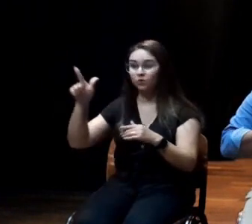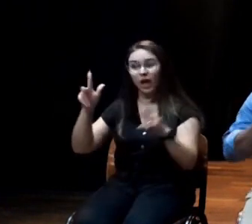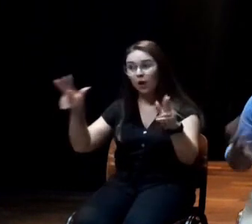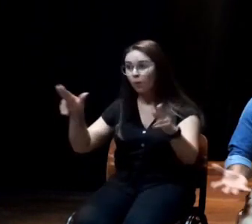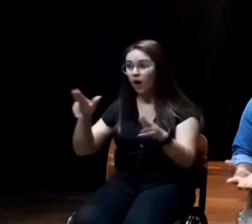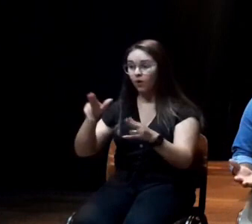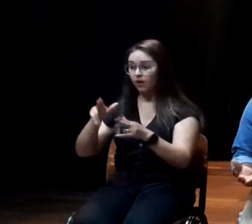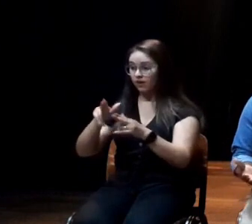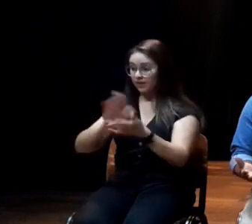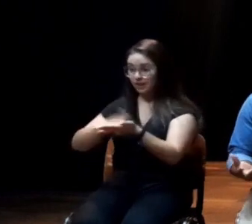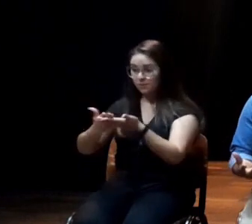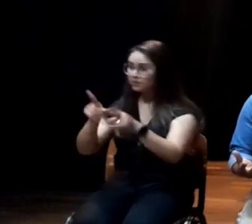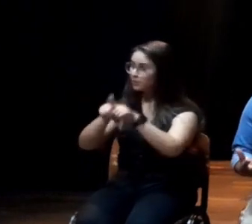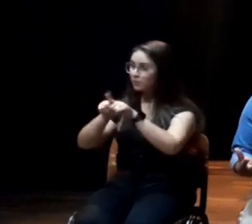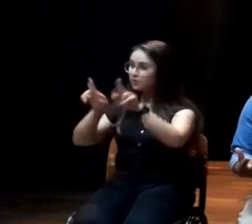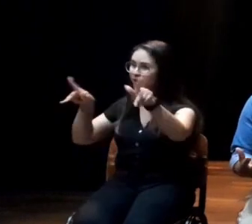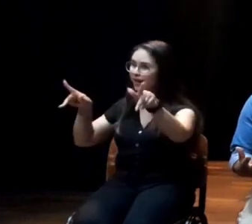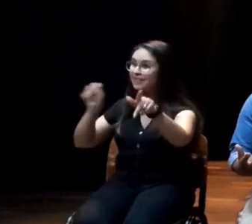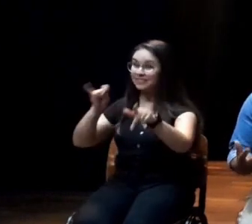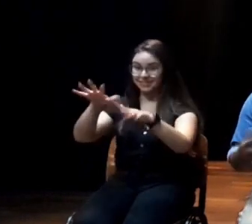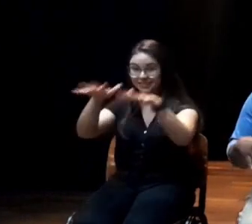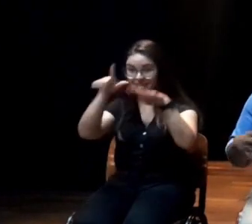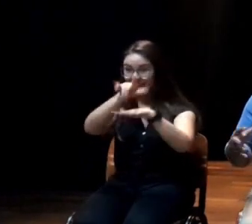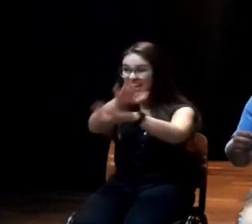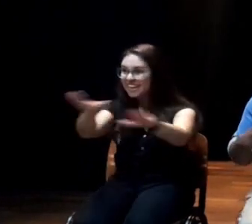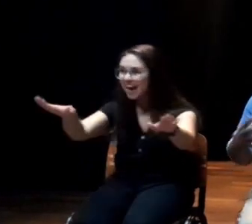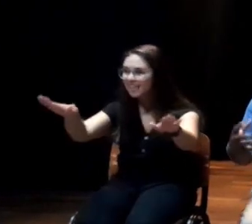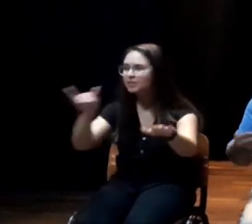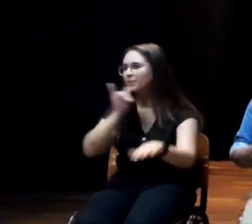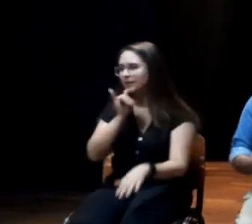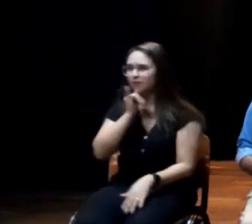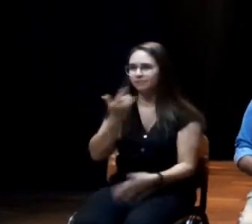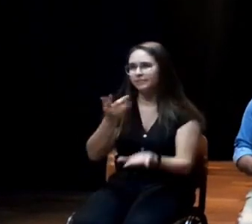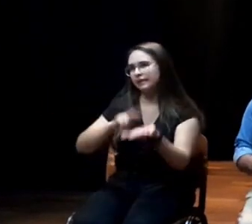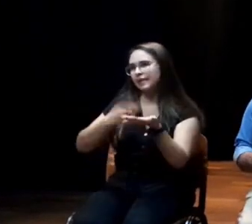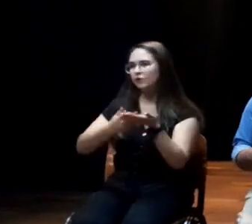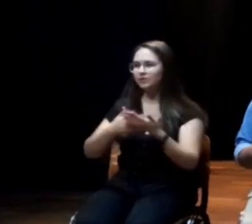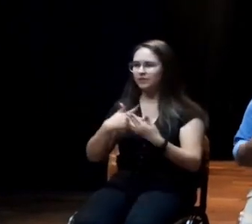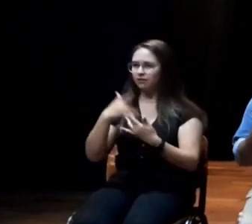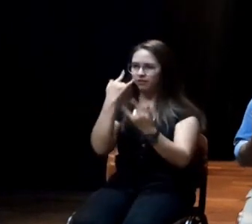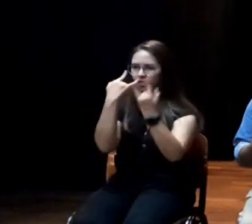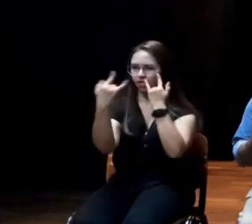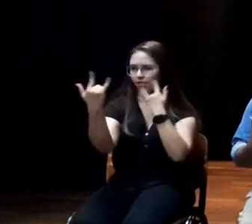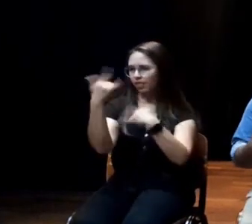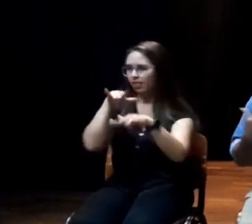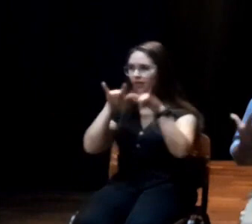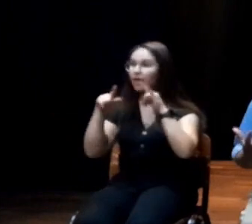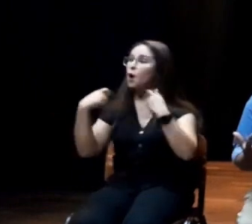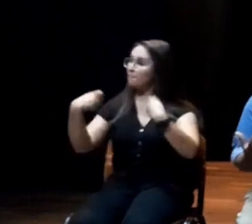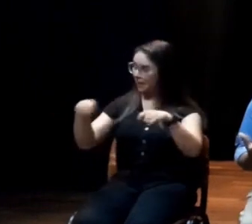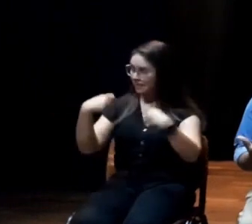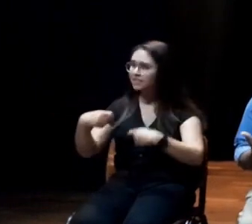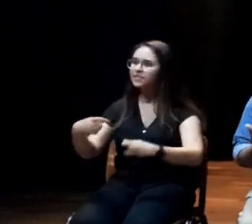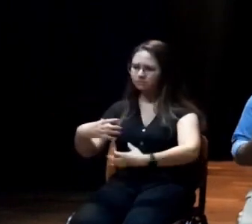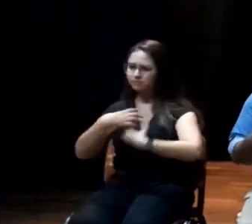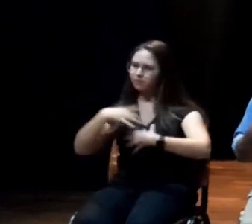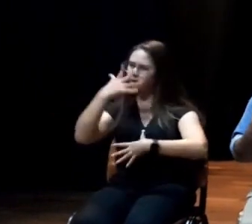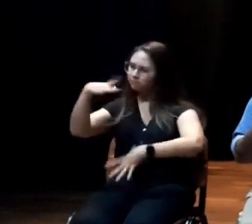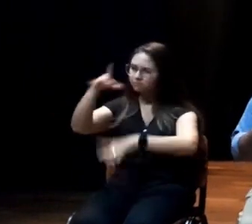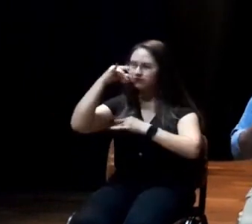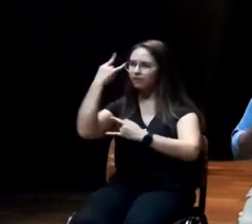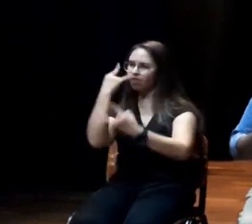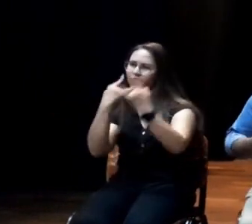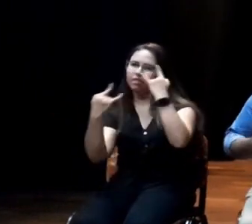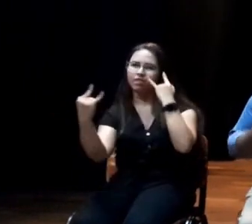tem que ser um outro lugar, sabe? Se a gente estivesse traduzindo uma coisa sensual, eu tenho que ter essa sensualidade,